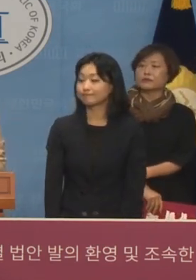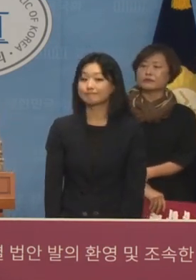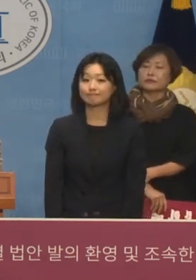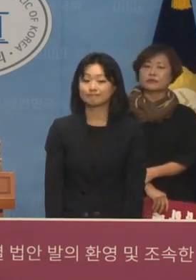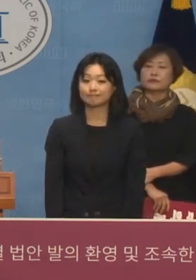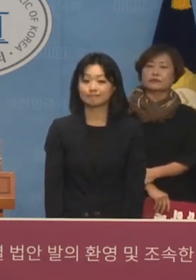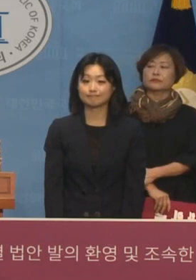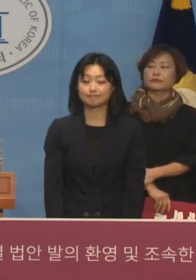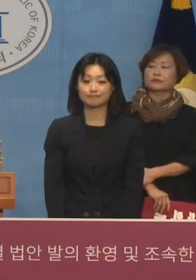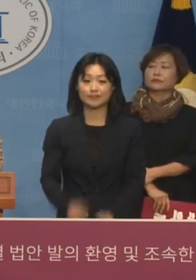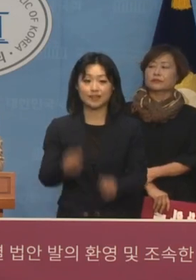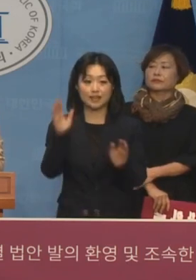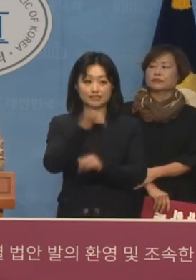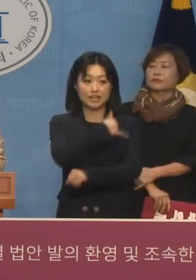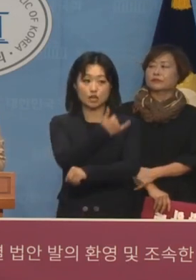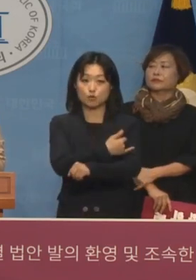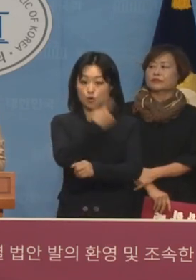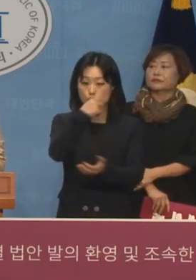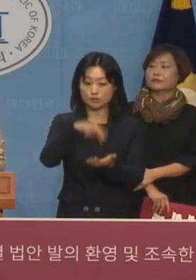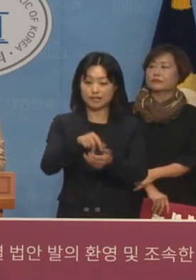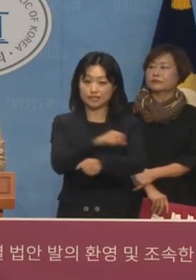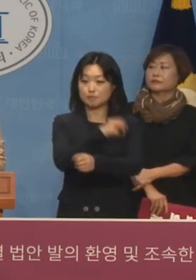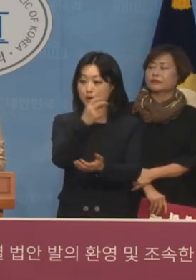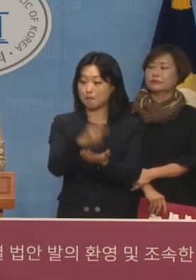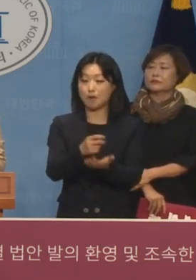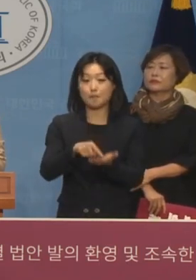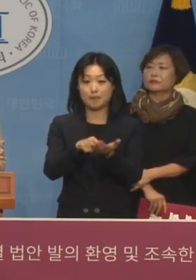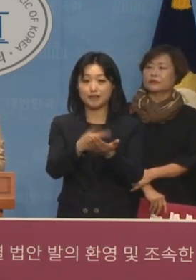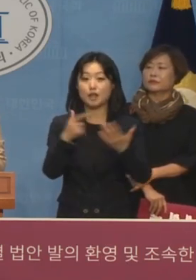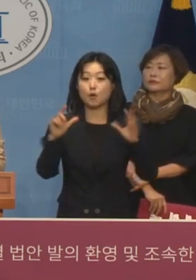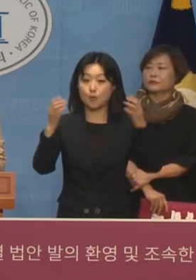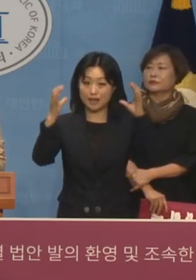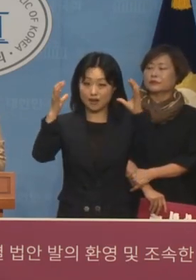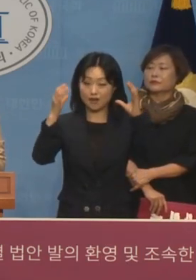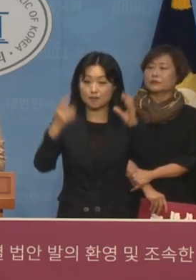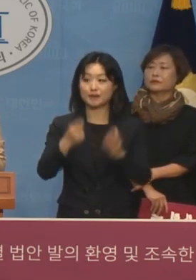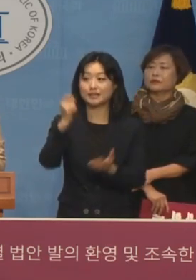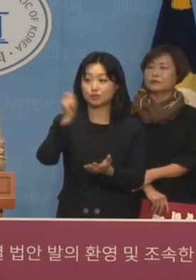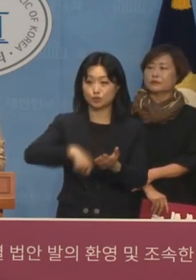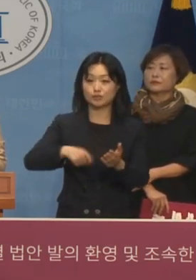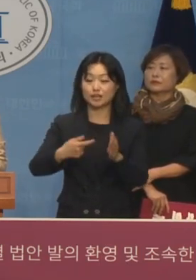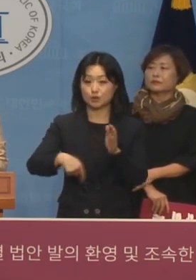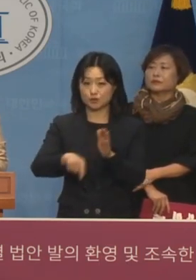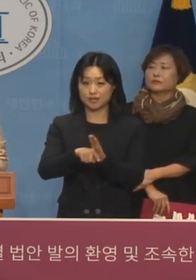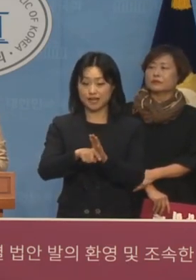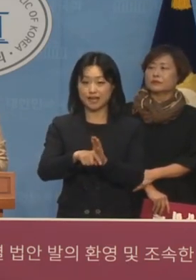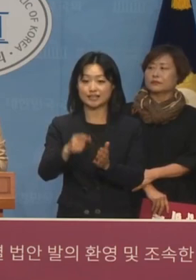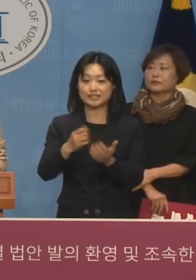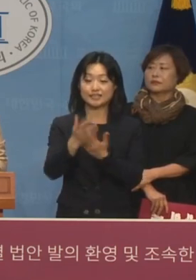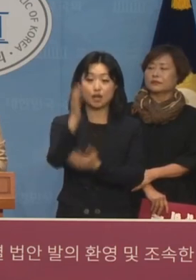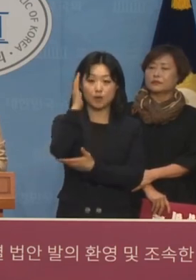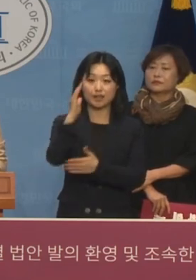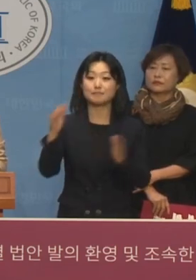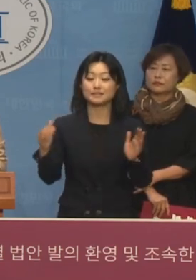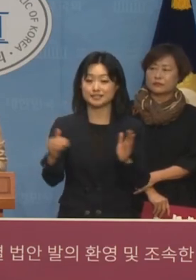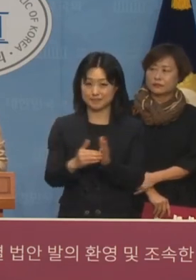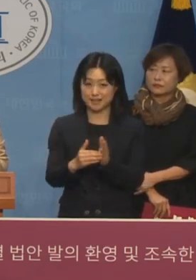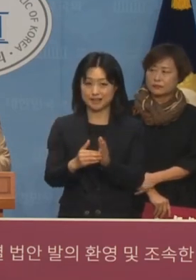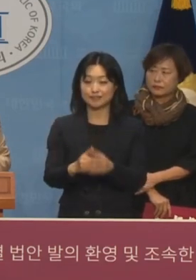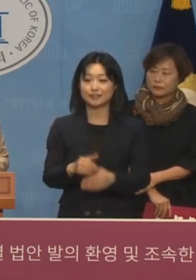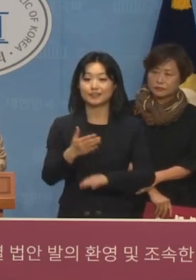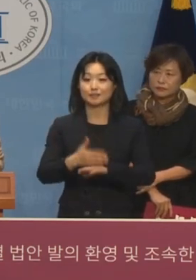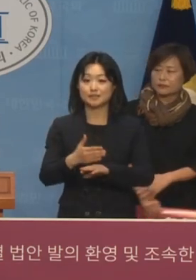네, 이로써 학생인권 보장을 위한 특별법안 발의 환영 및 조속한 통과를 촉구하는 기자회견을 마치도록